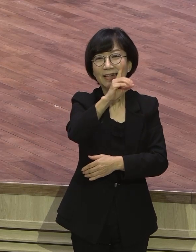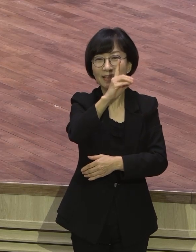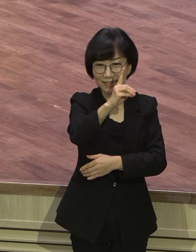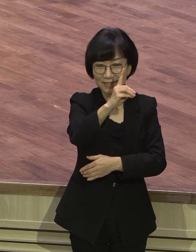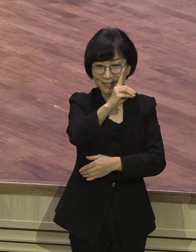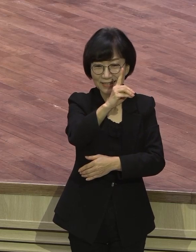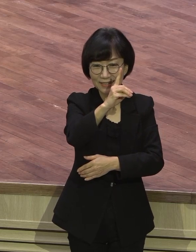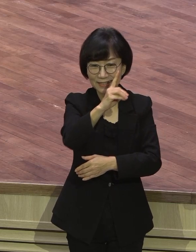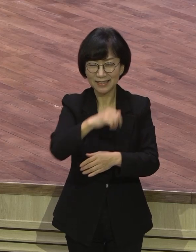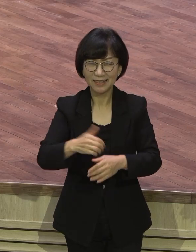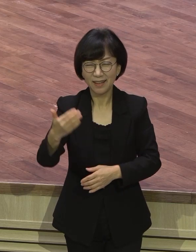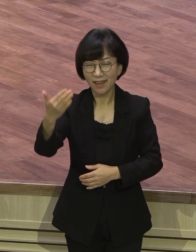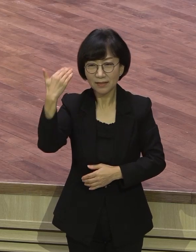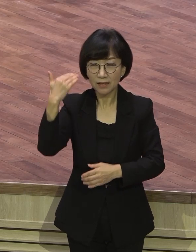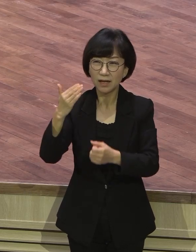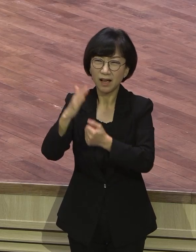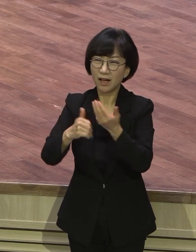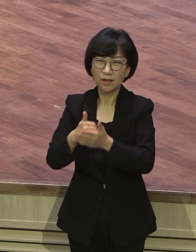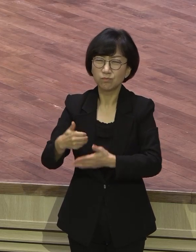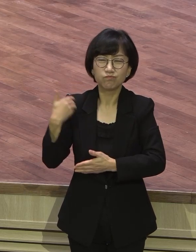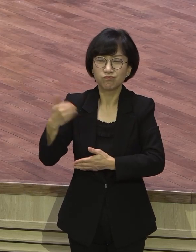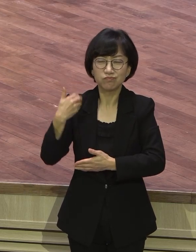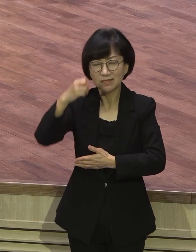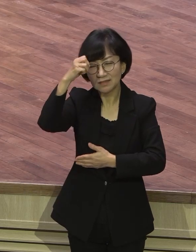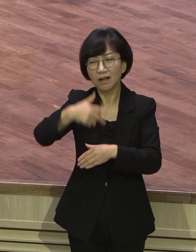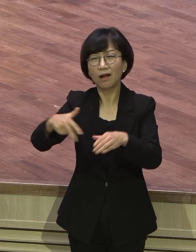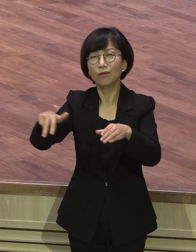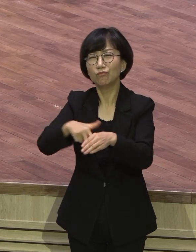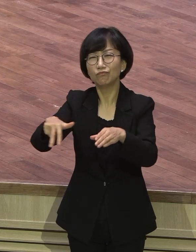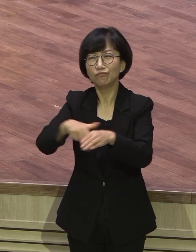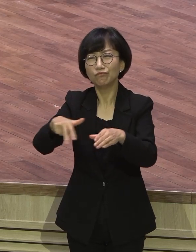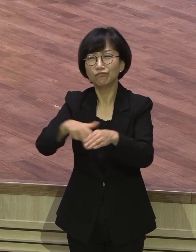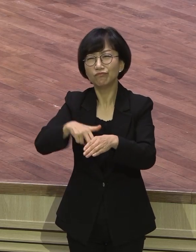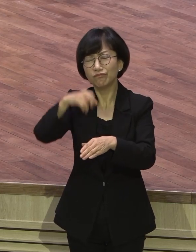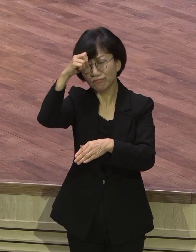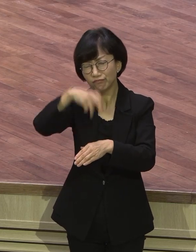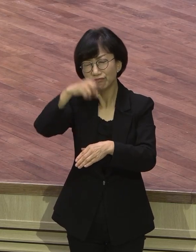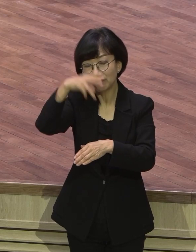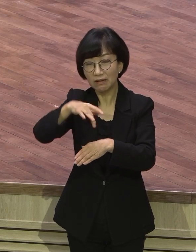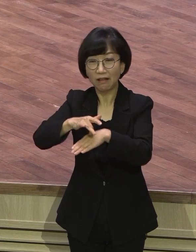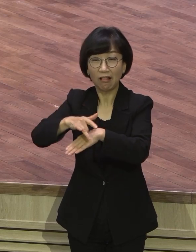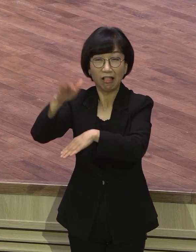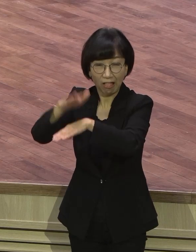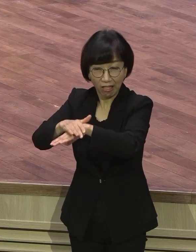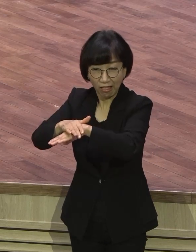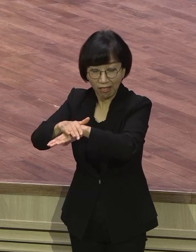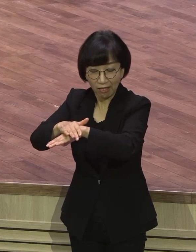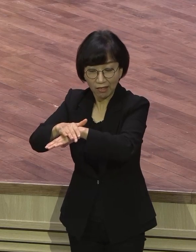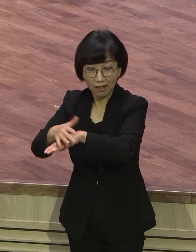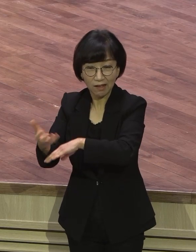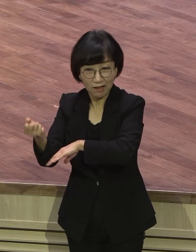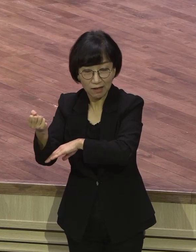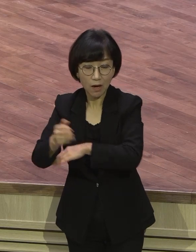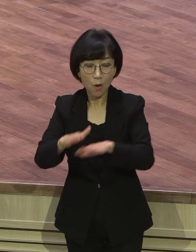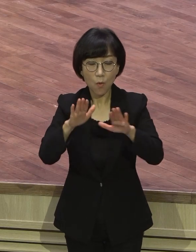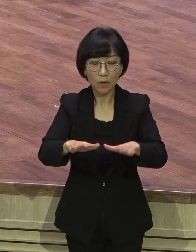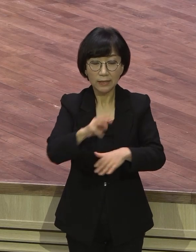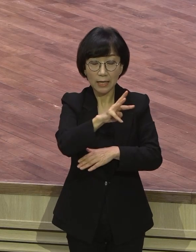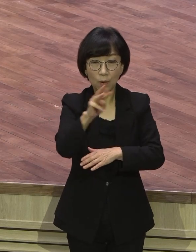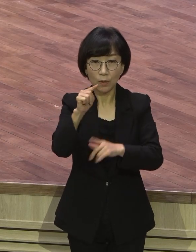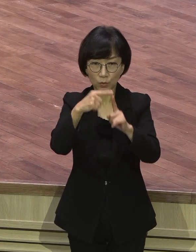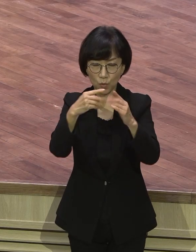종교생활을 할 때 가지고 있던 그 석관 체질, 내가 예원기에 와서 정말 복음 깨닫고